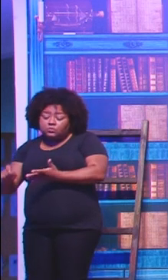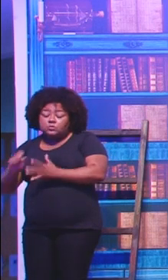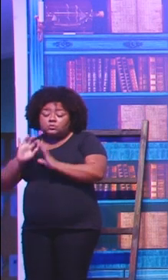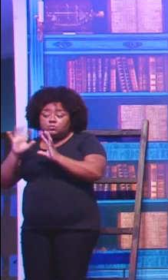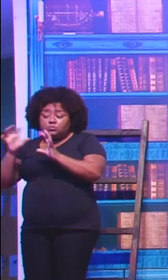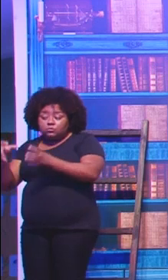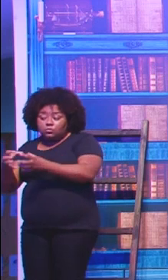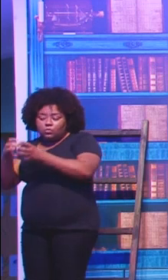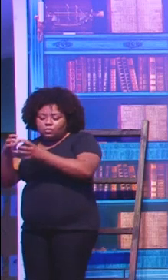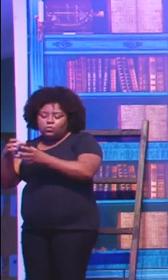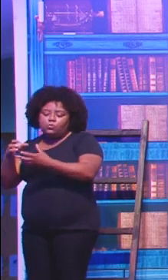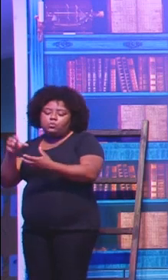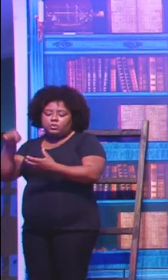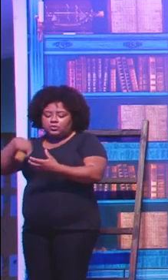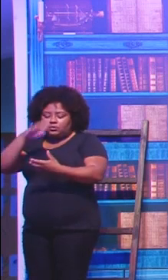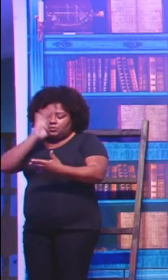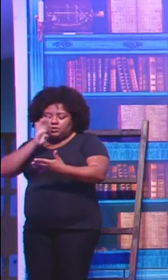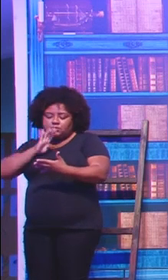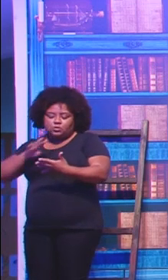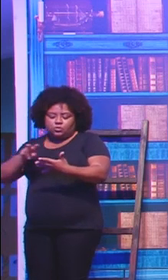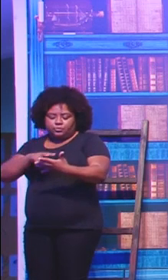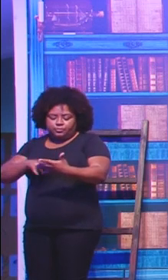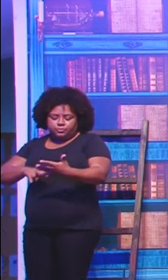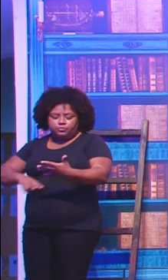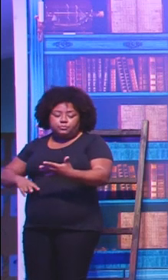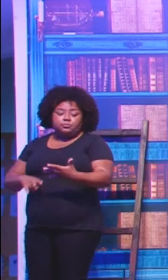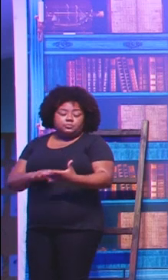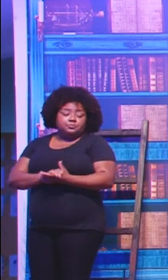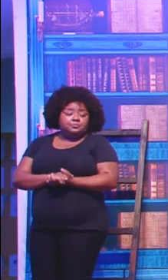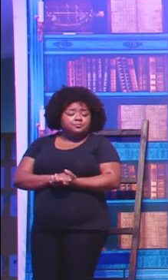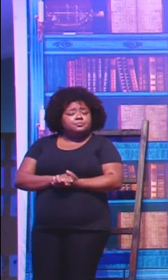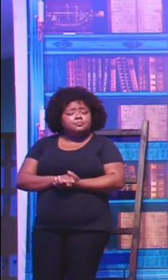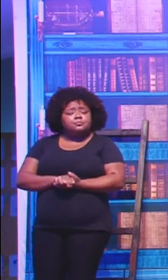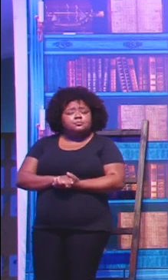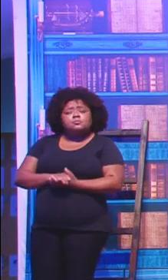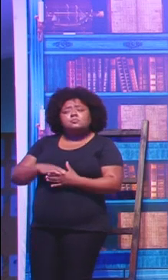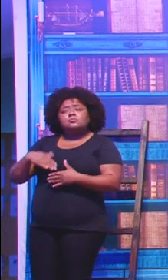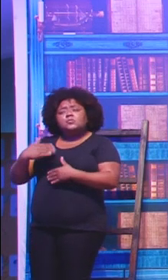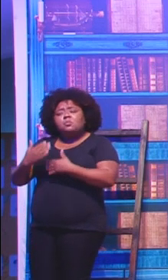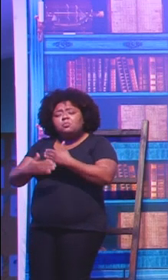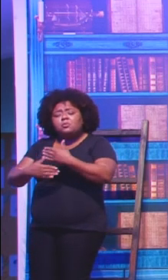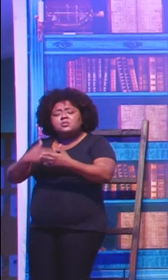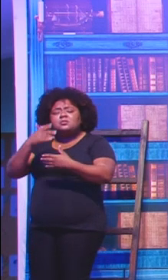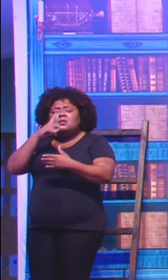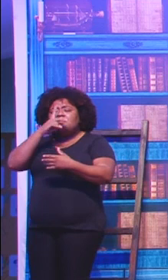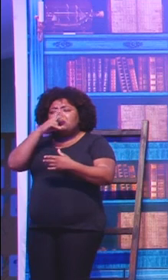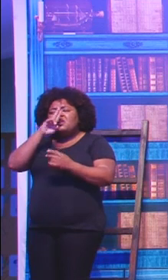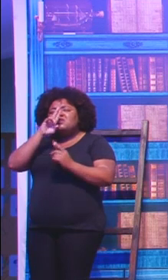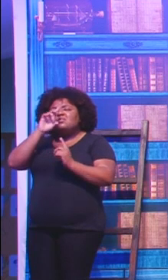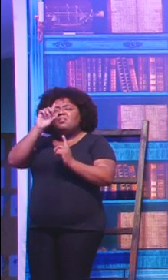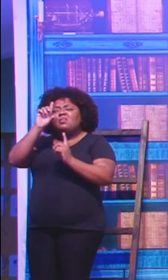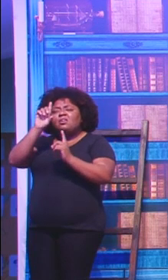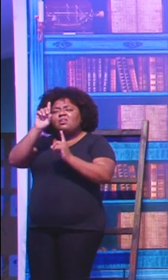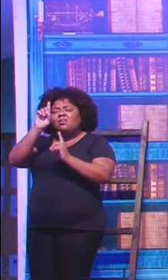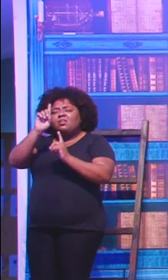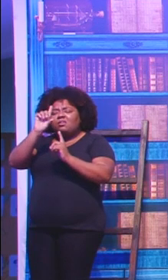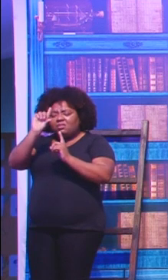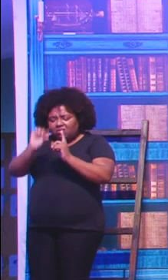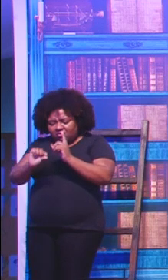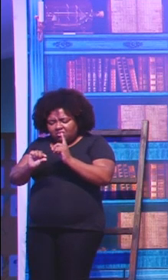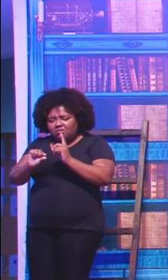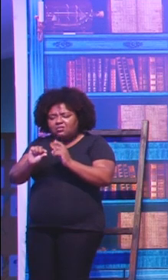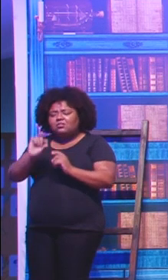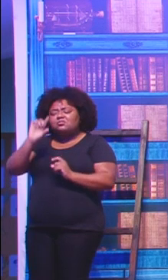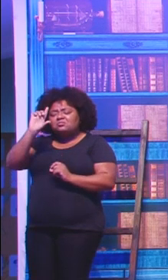um público leitor no Brasil. Importantíssimo. Depois, isso cai um pouco. Isso cai, a